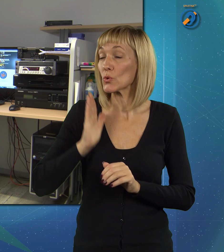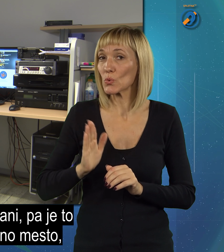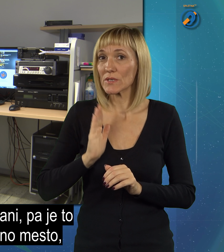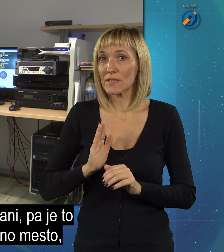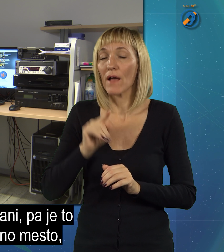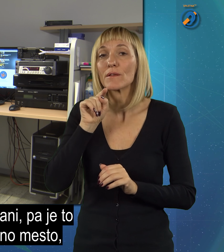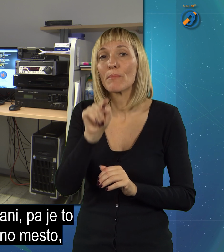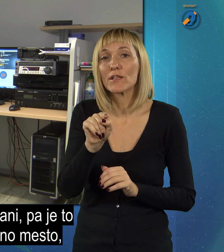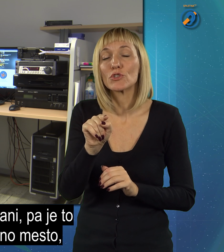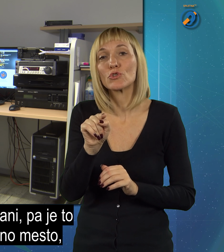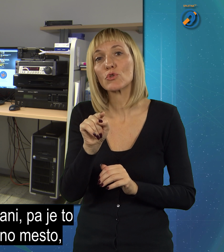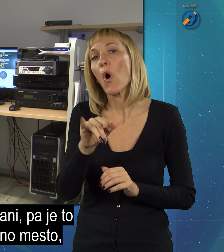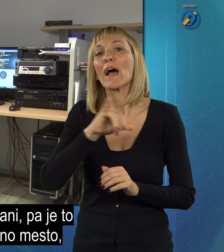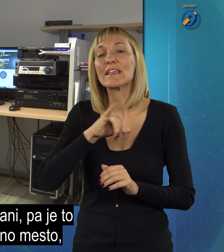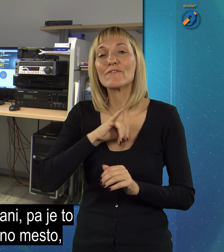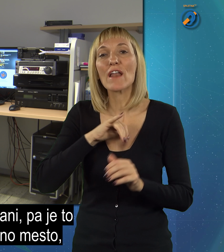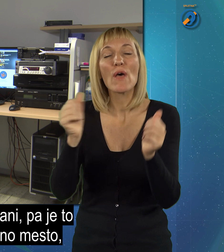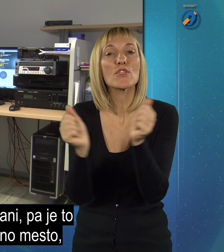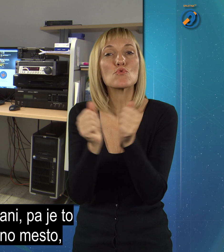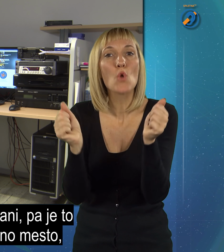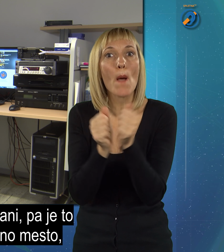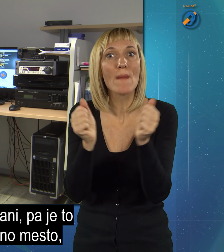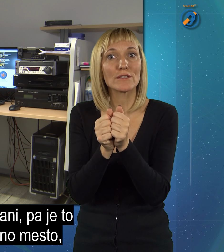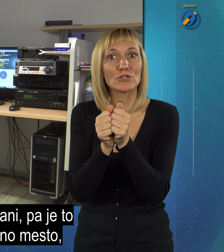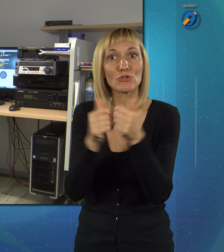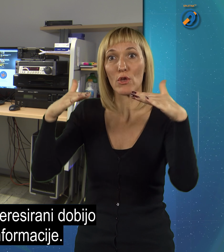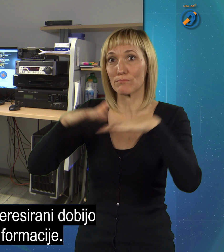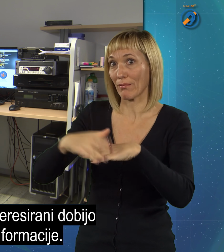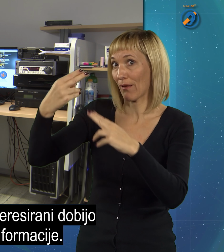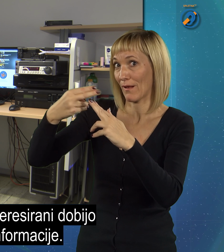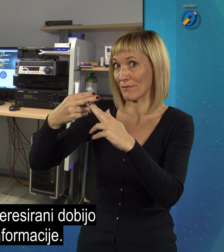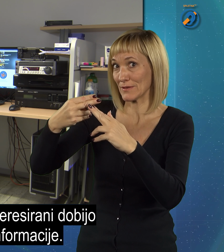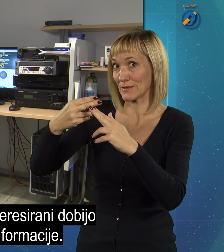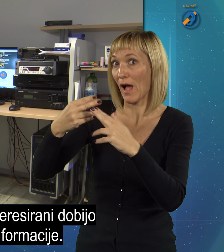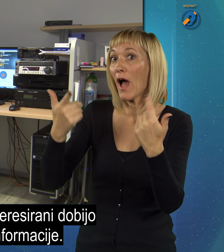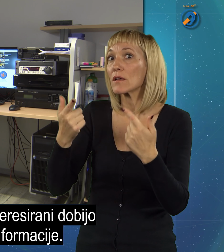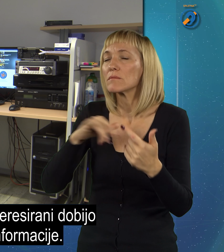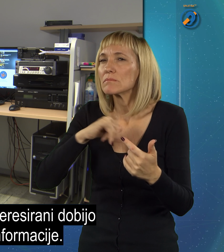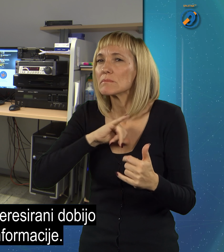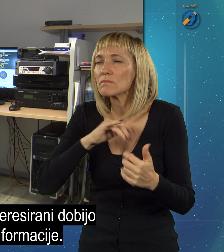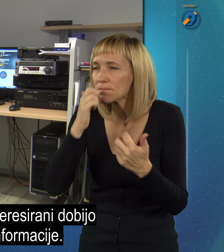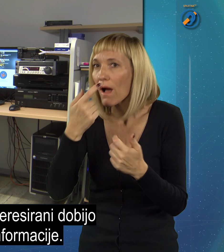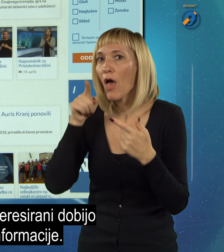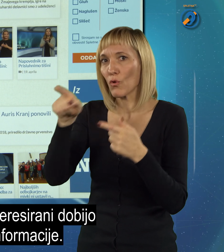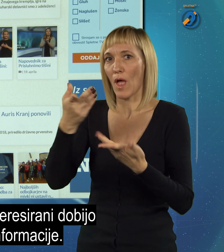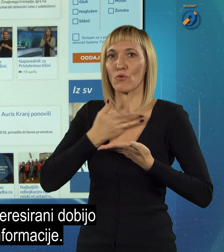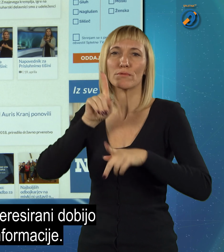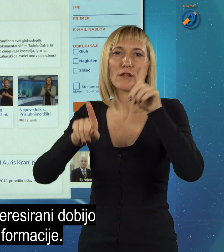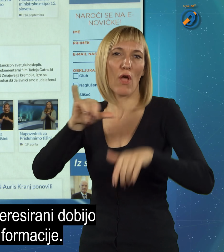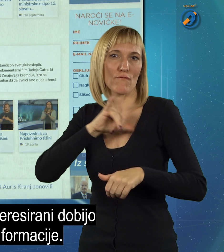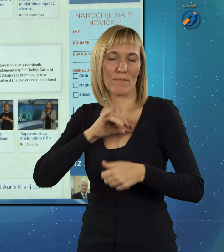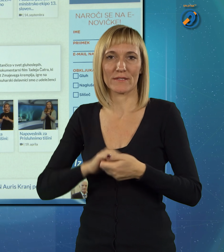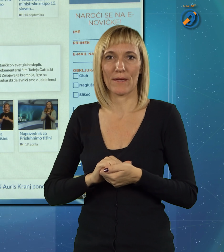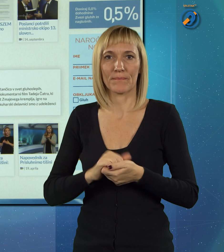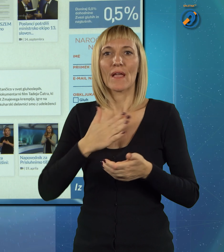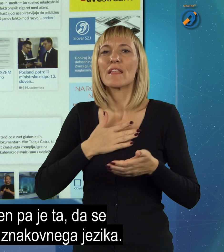Po drugi strani pa je to eno informativno mesto, kjer lahko zainteresirani dobijo najrazličnejše